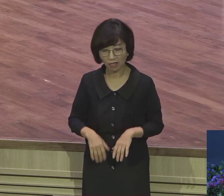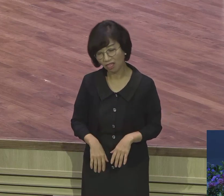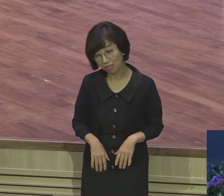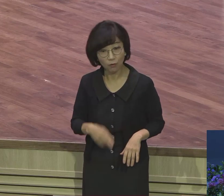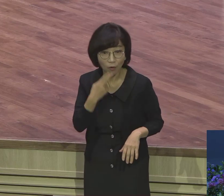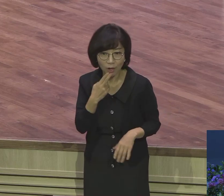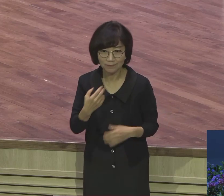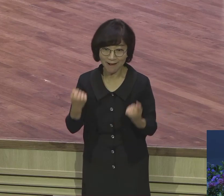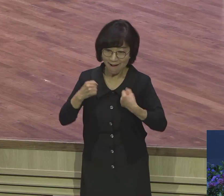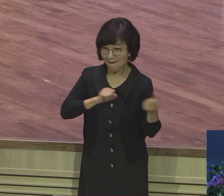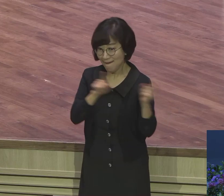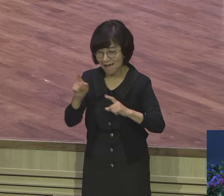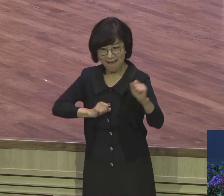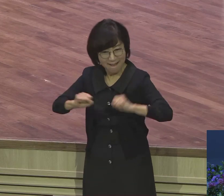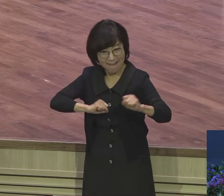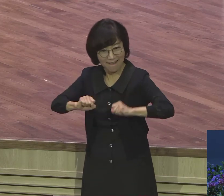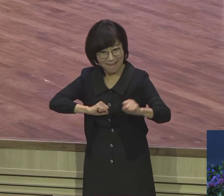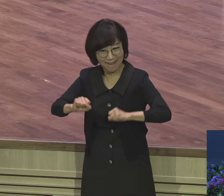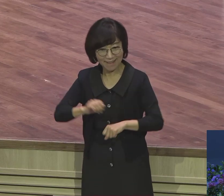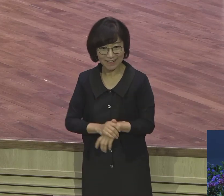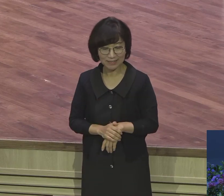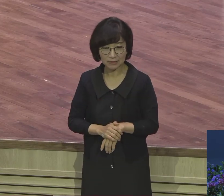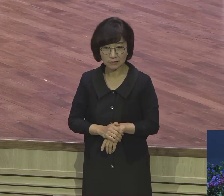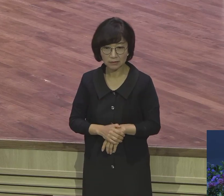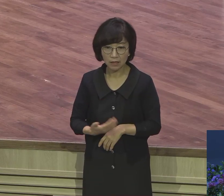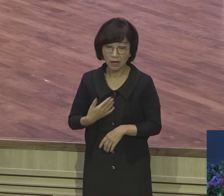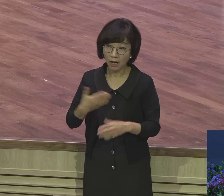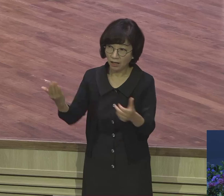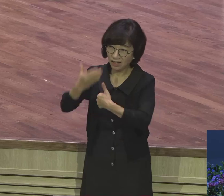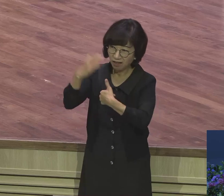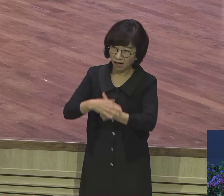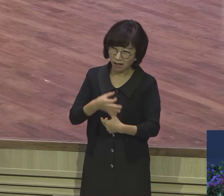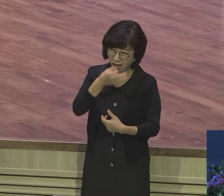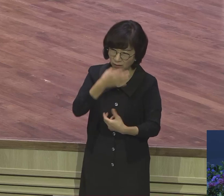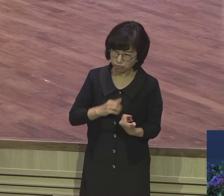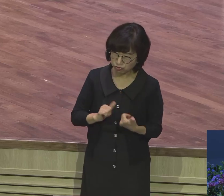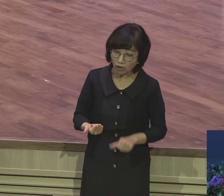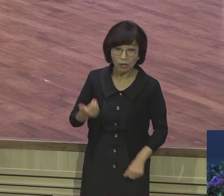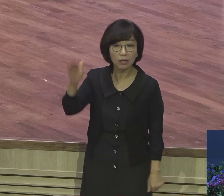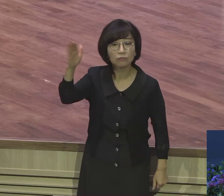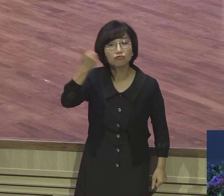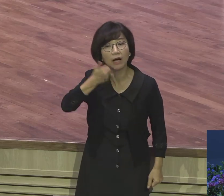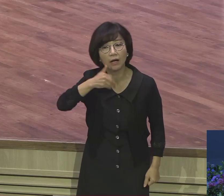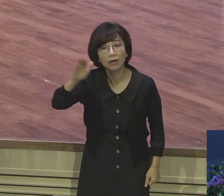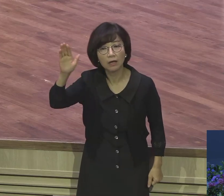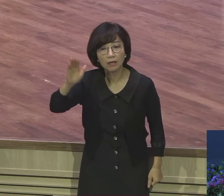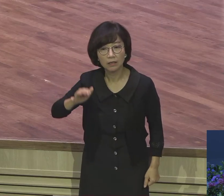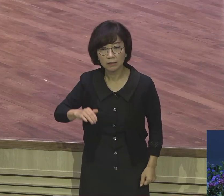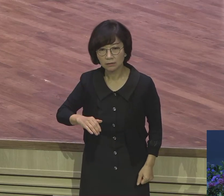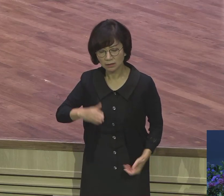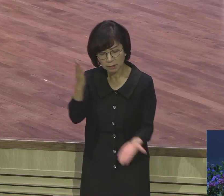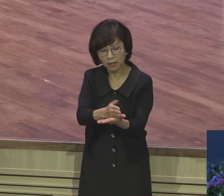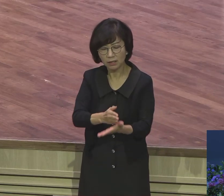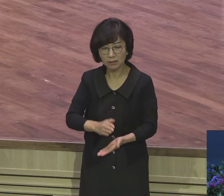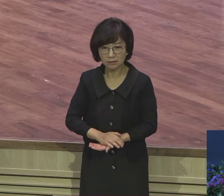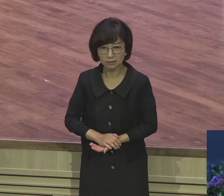힘든 분 있어요? 나 직군이 힘들어요. 하지 마세요. 여러분 아니라도 할 사람 많아요.